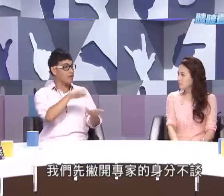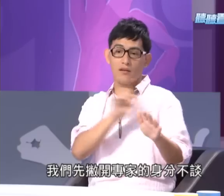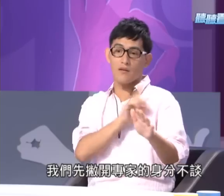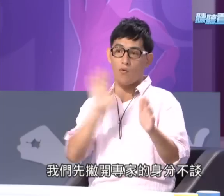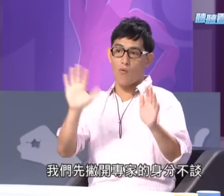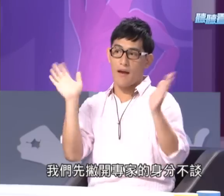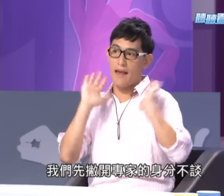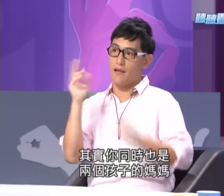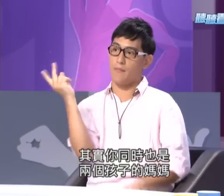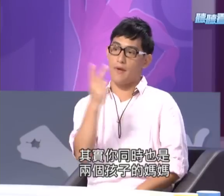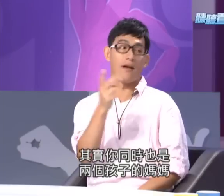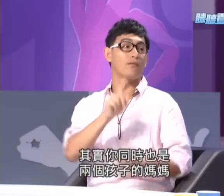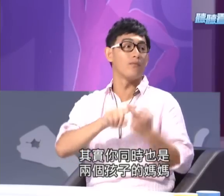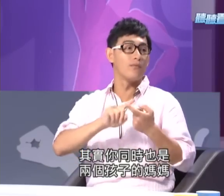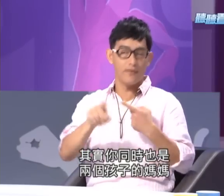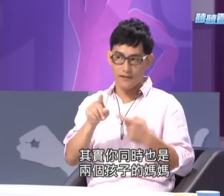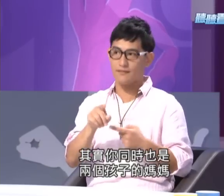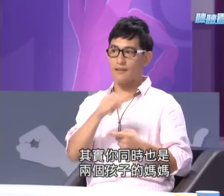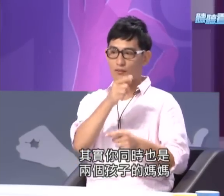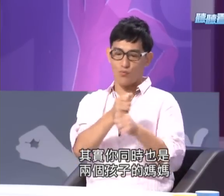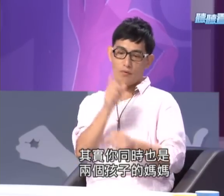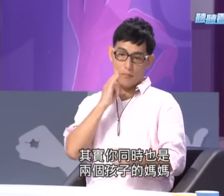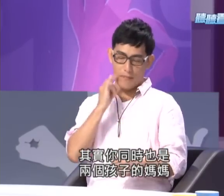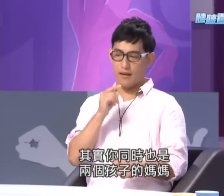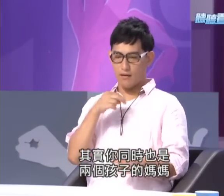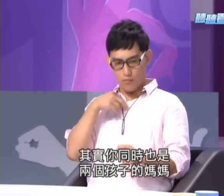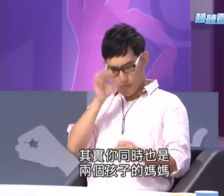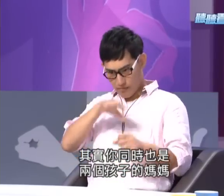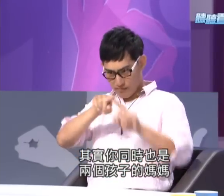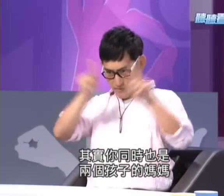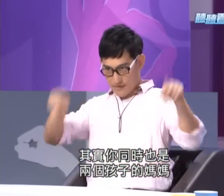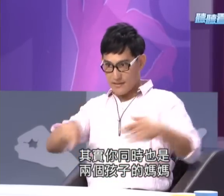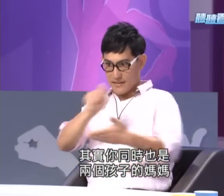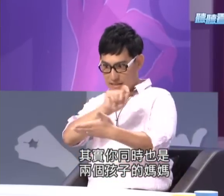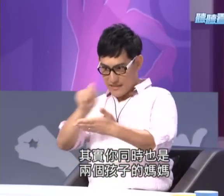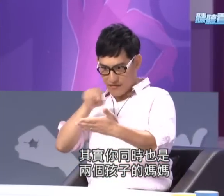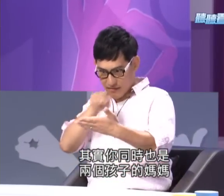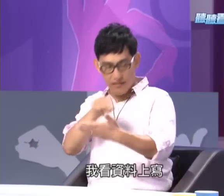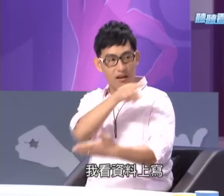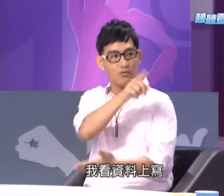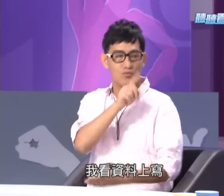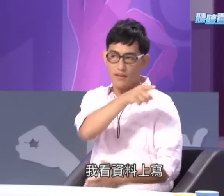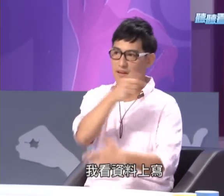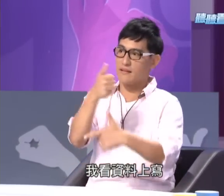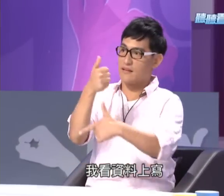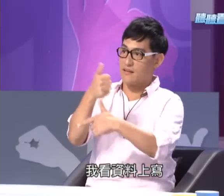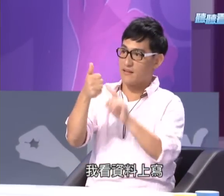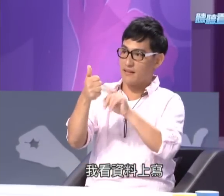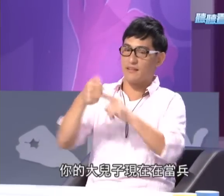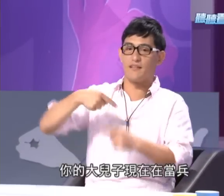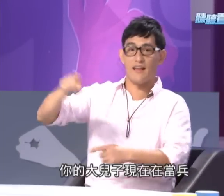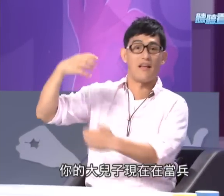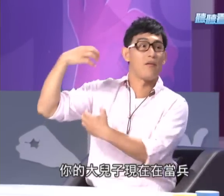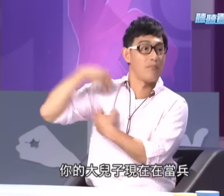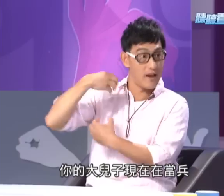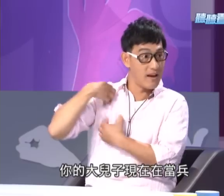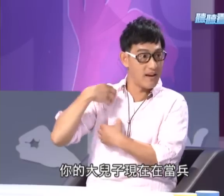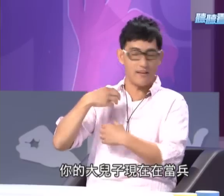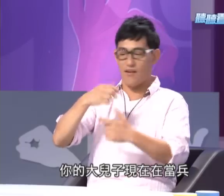谈啊，其实呢，你同时也是两个孩子的妈妈。我看资料上写啊，你的大儿子现在在当